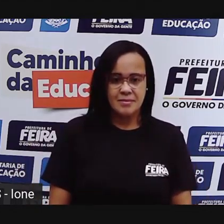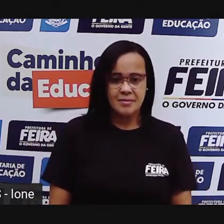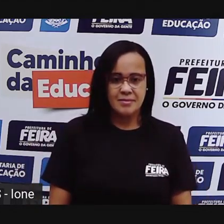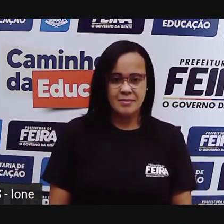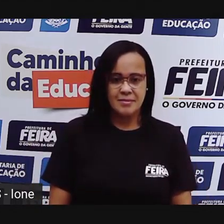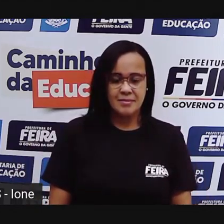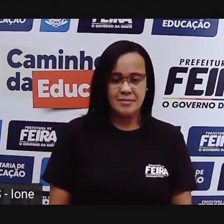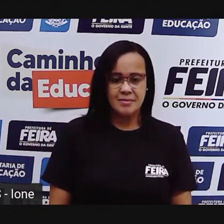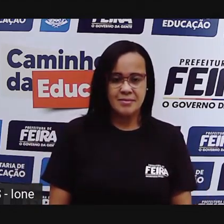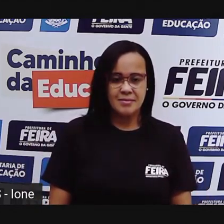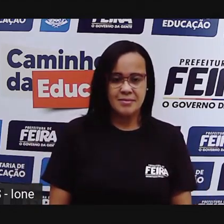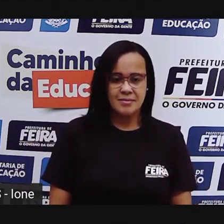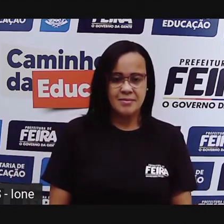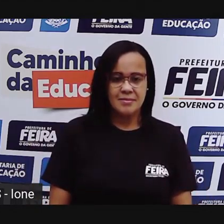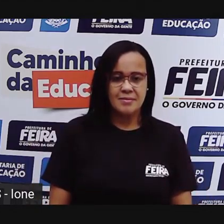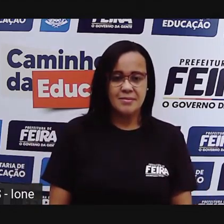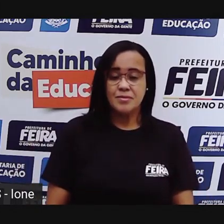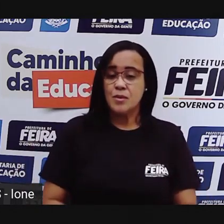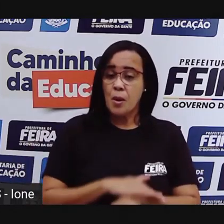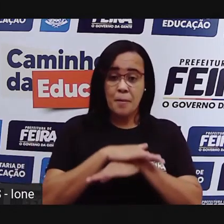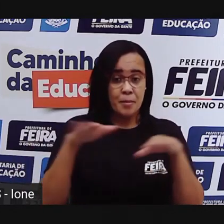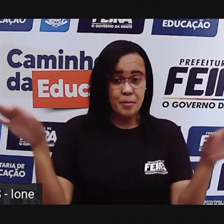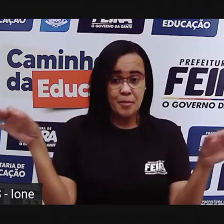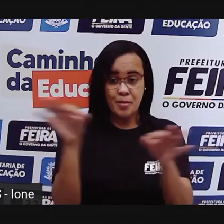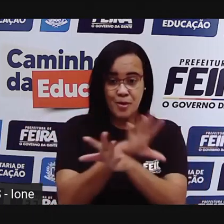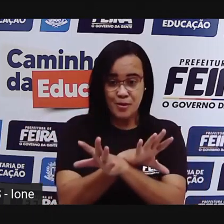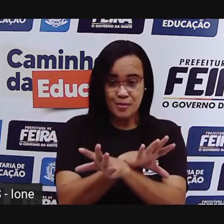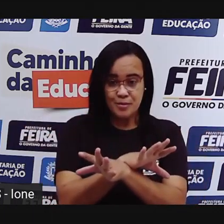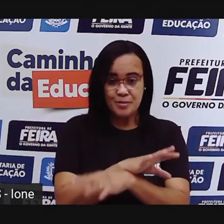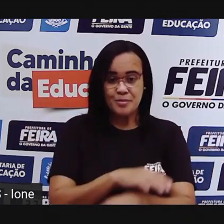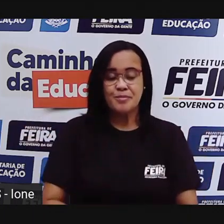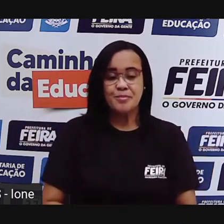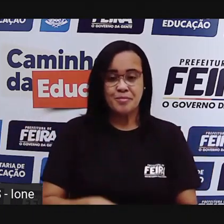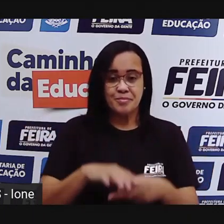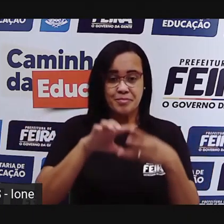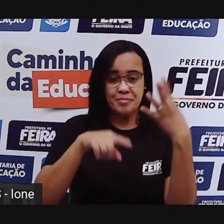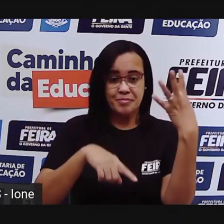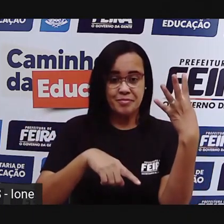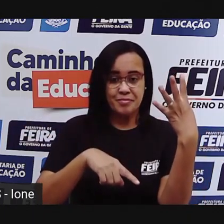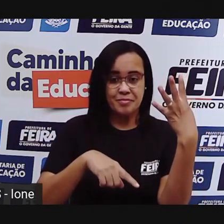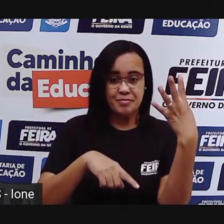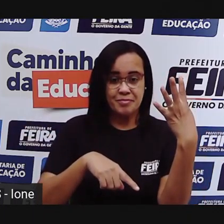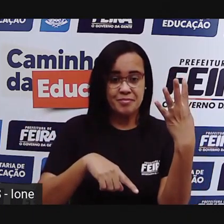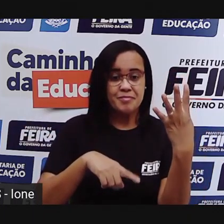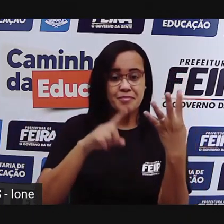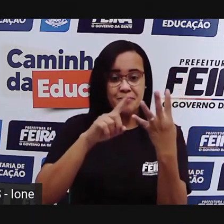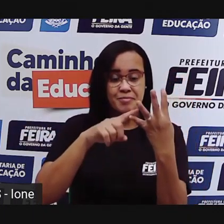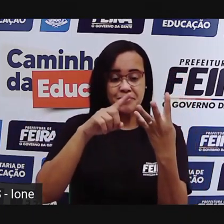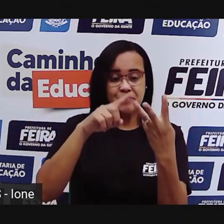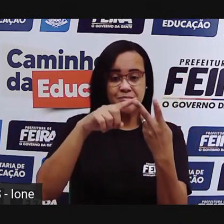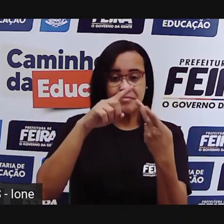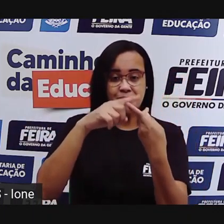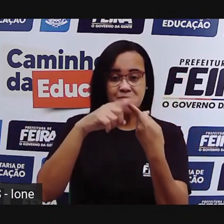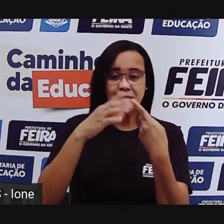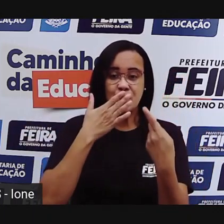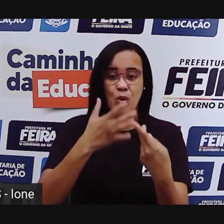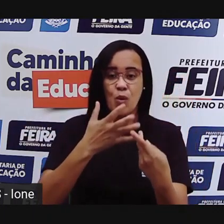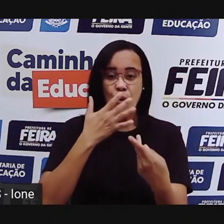para o branco. Prontinho, olha. Então eu tenho aqui na minha mão, estão vendo o papel crepom